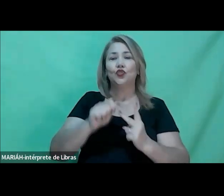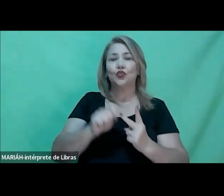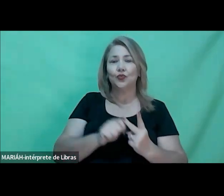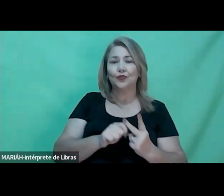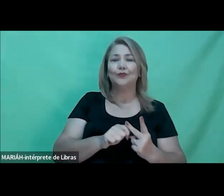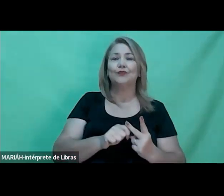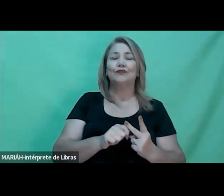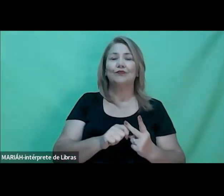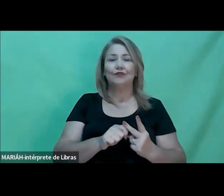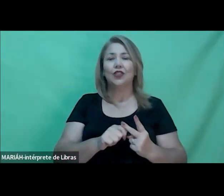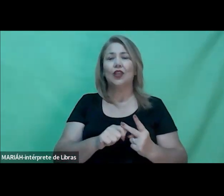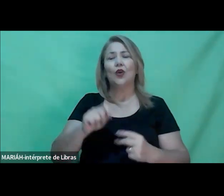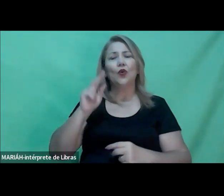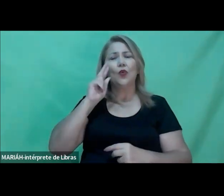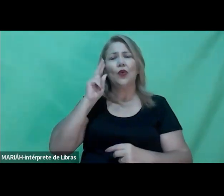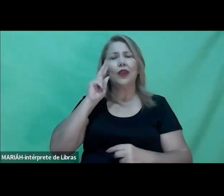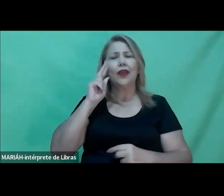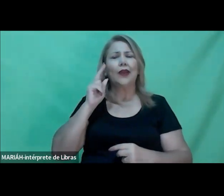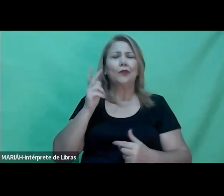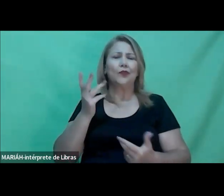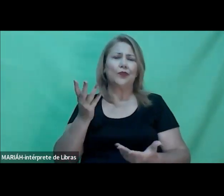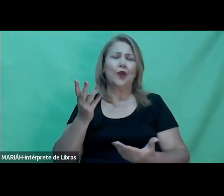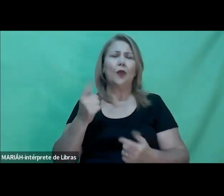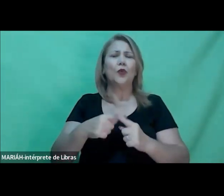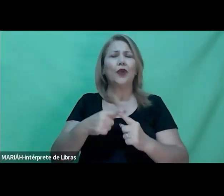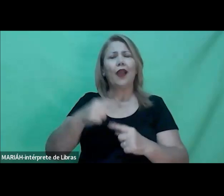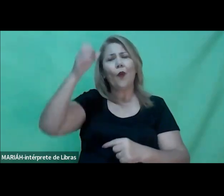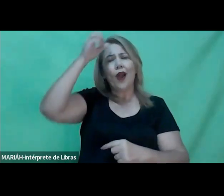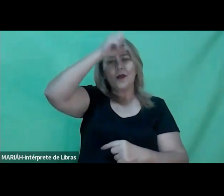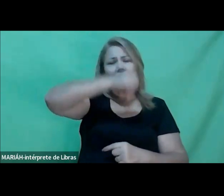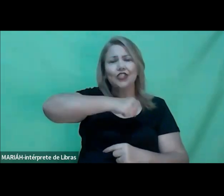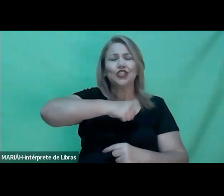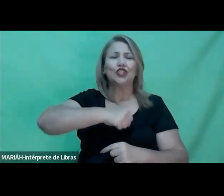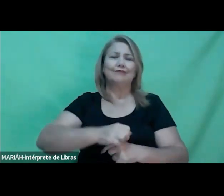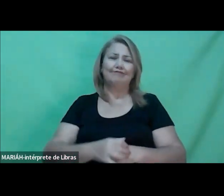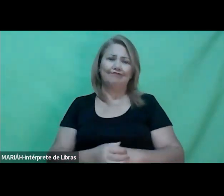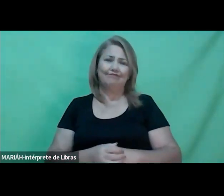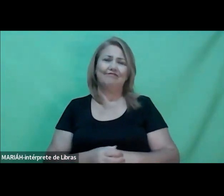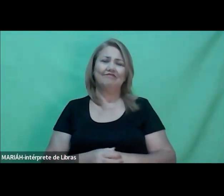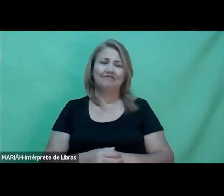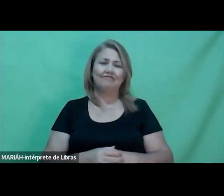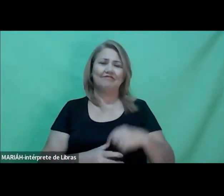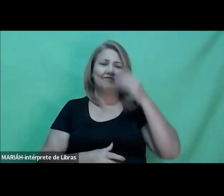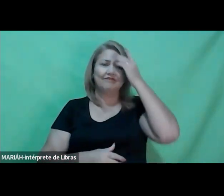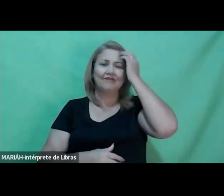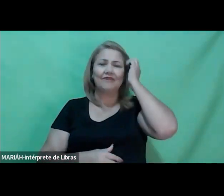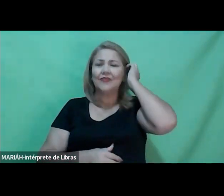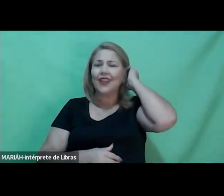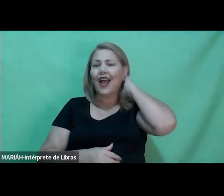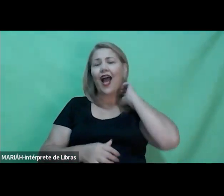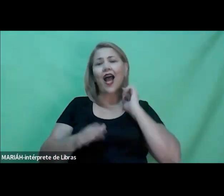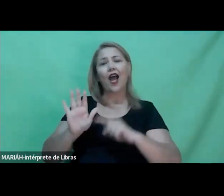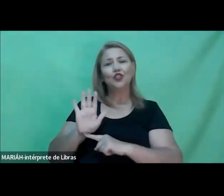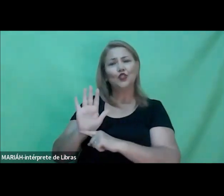ocurrir H porque aprendí aprendí de eso eh prestando un servicio a personas